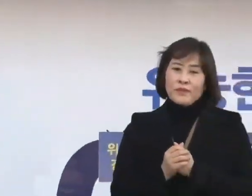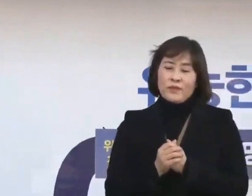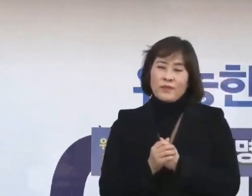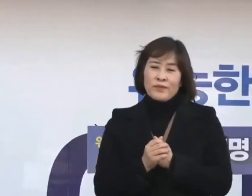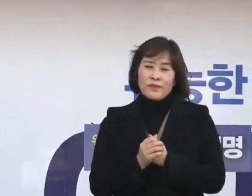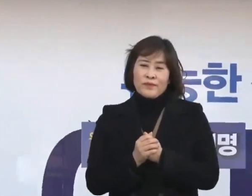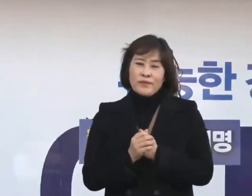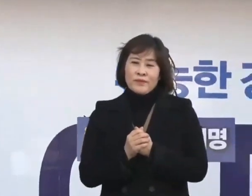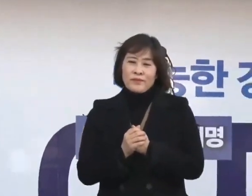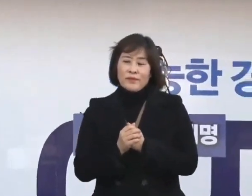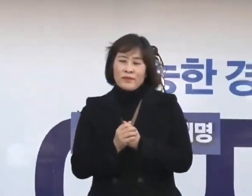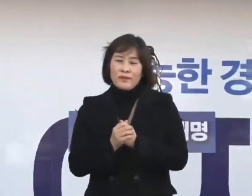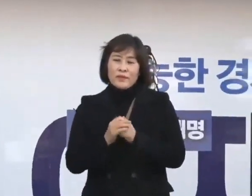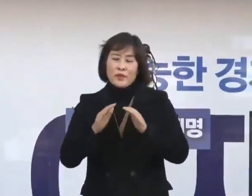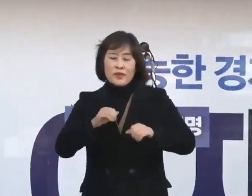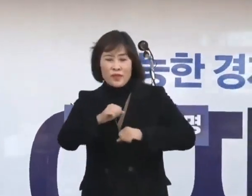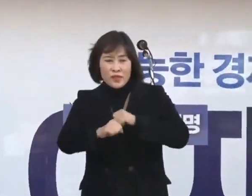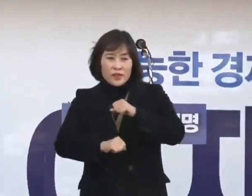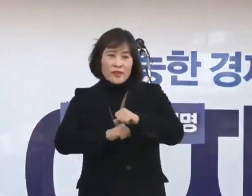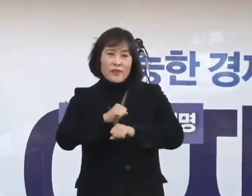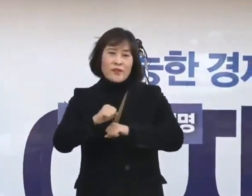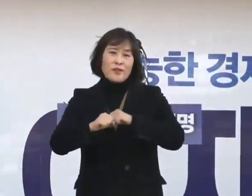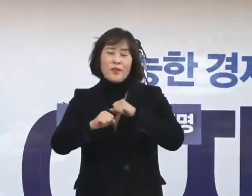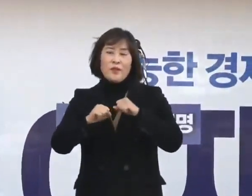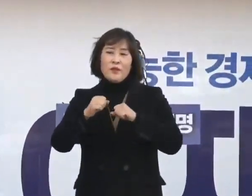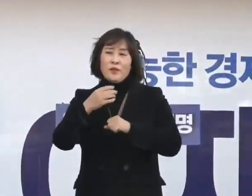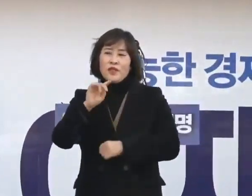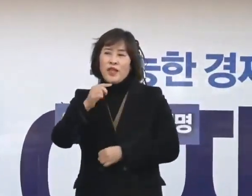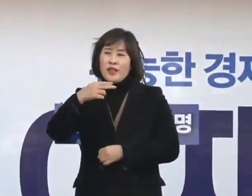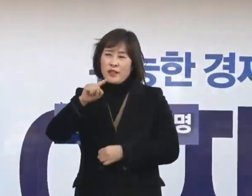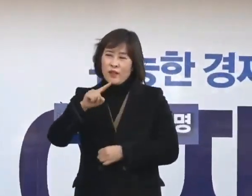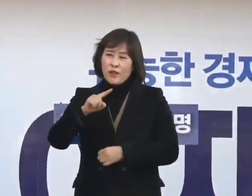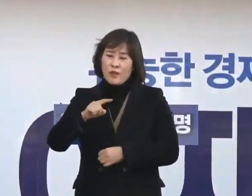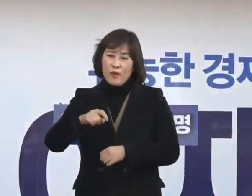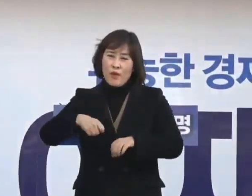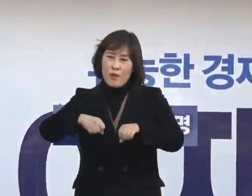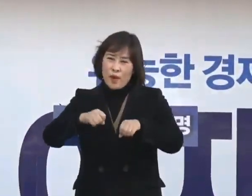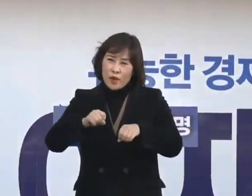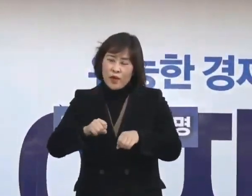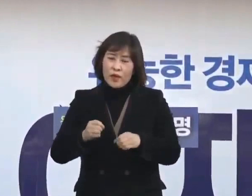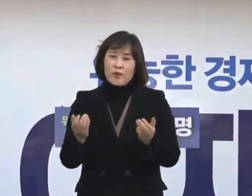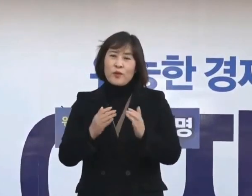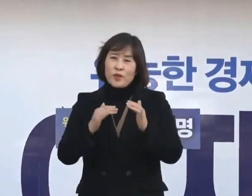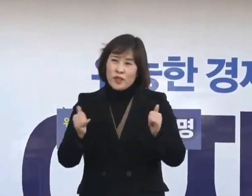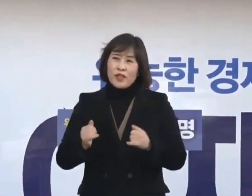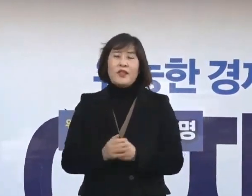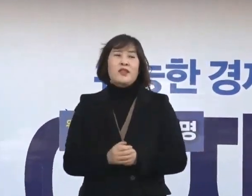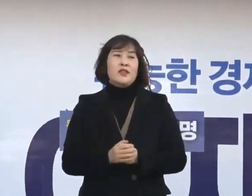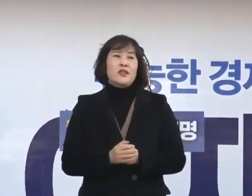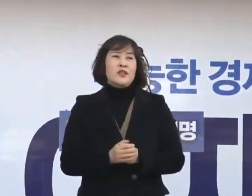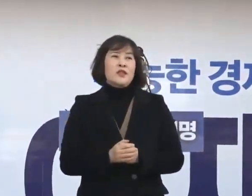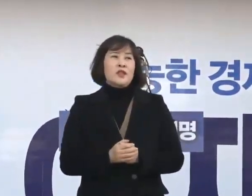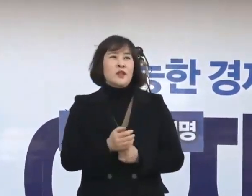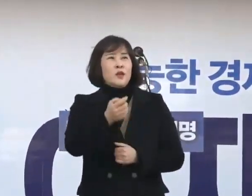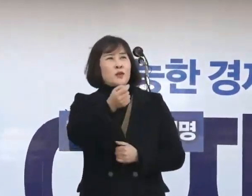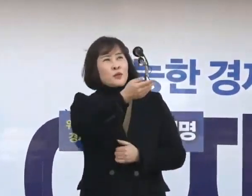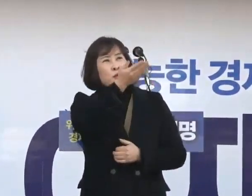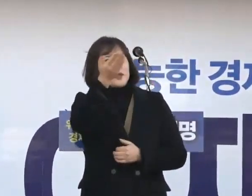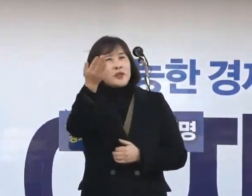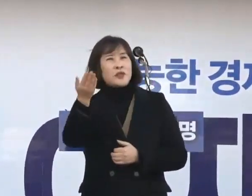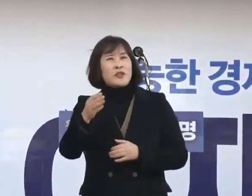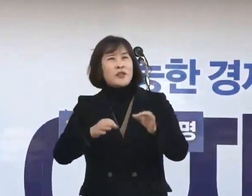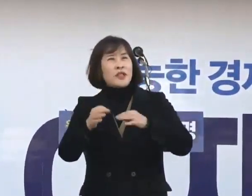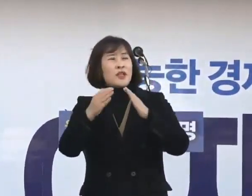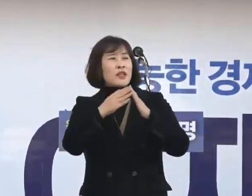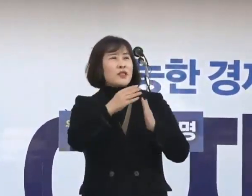우리 프리랜서, 무슨 배달노동자, 동네집 주인, 베라 아로마